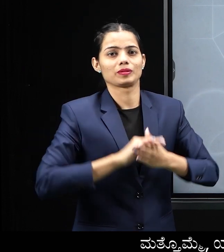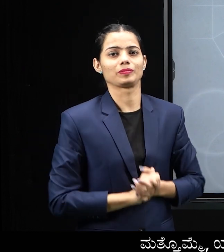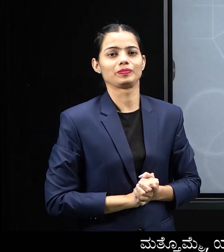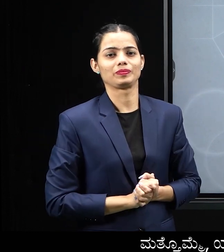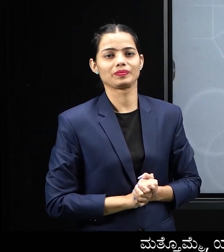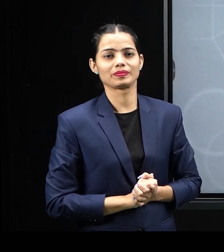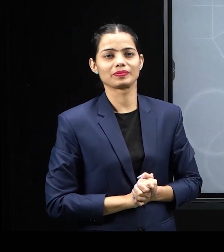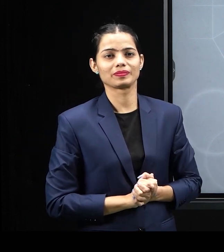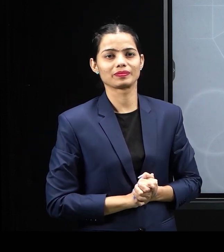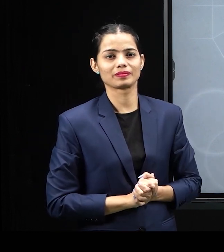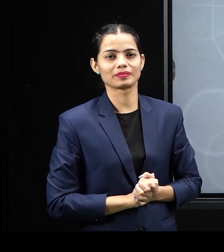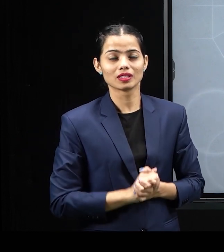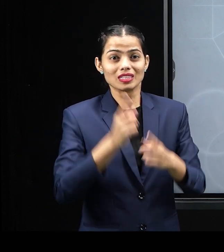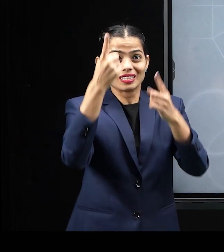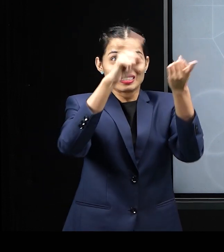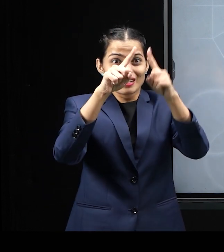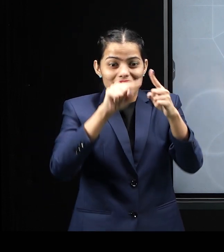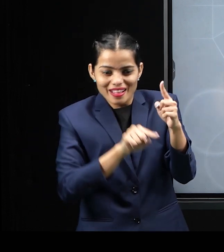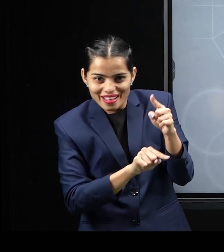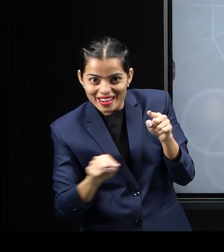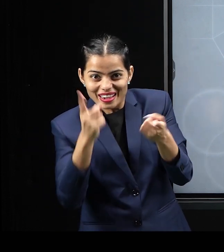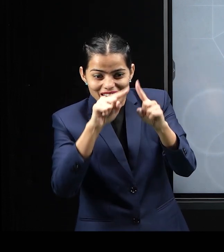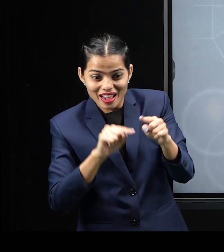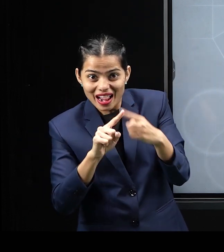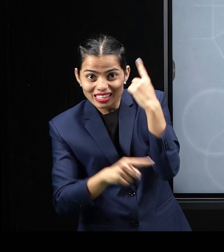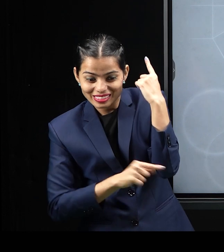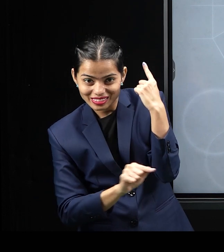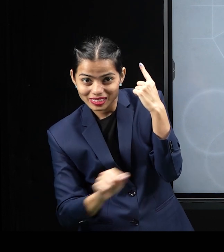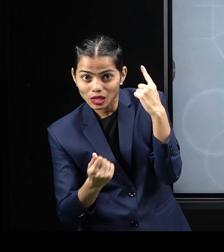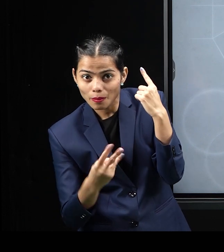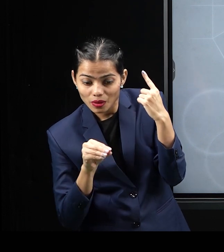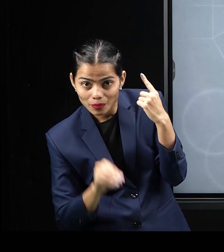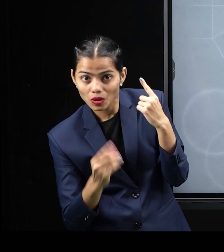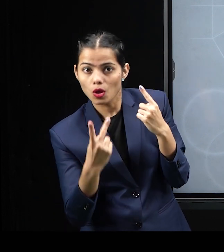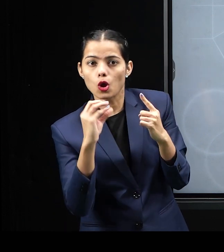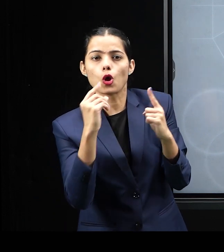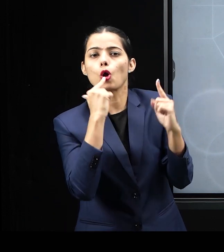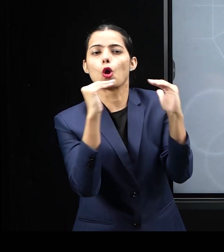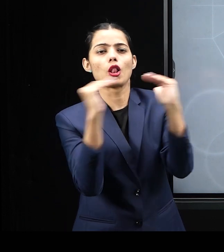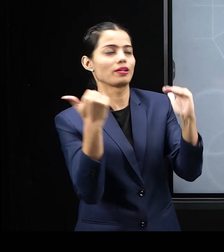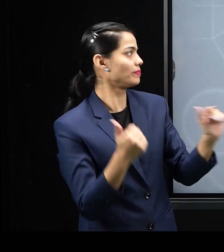12 ಅನ್ನು ಅನ್ವಯಿಸುವುದು. ಉಳಿದವು 12 ಸಮನಾಗಿಲ್ಲ 0 ಆಗಿದೆ.